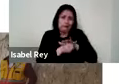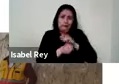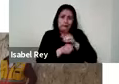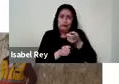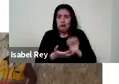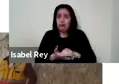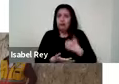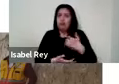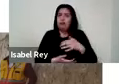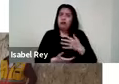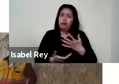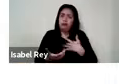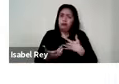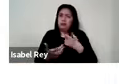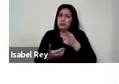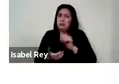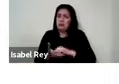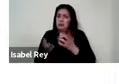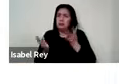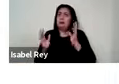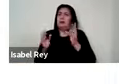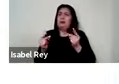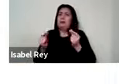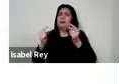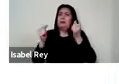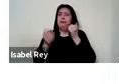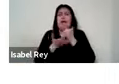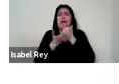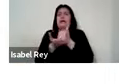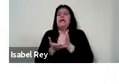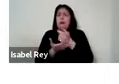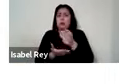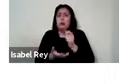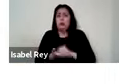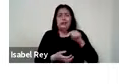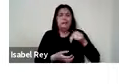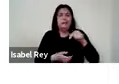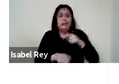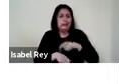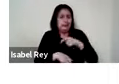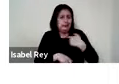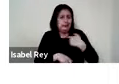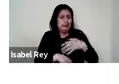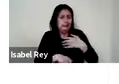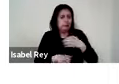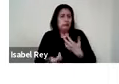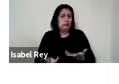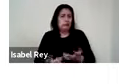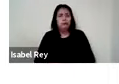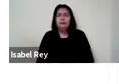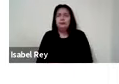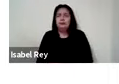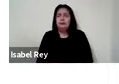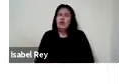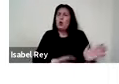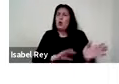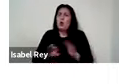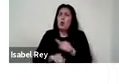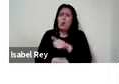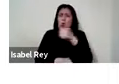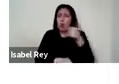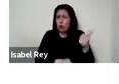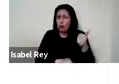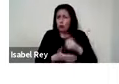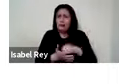sido una inquietud que se ha tenido que reaccionar rápido para ayudar un poco en esta situación, digamos, que estamos viviendo. Otro proyecto